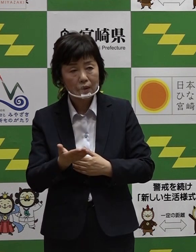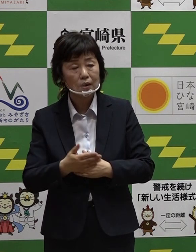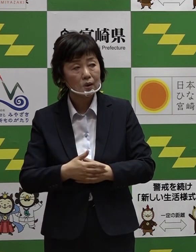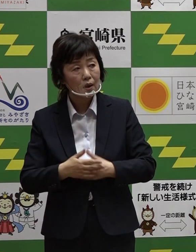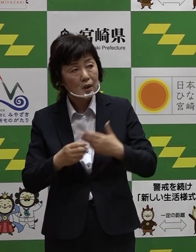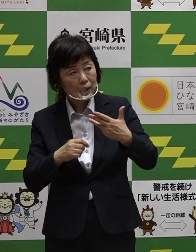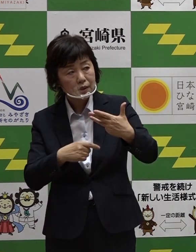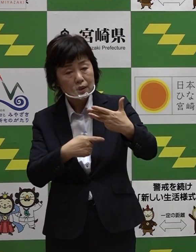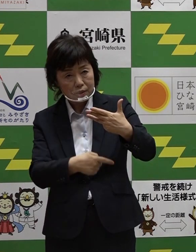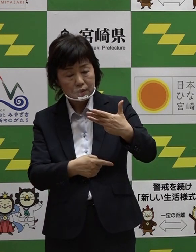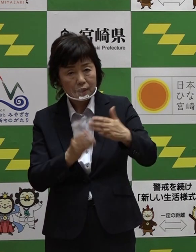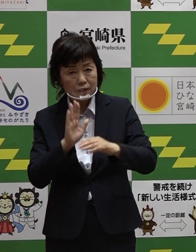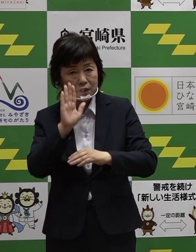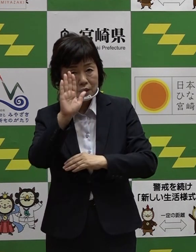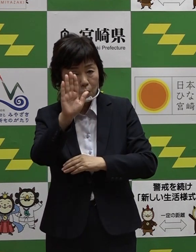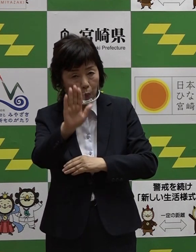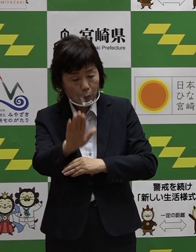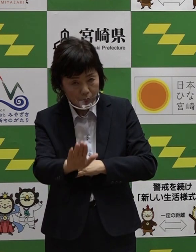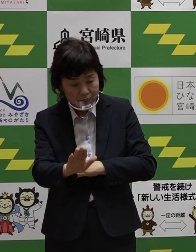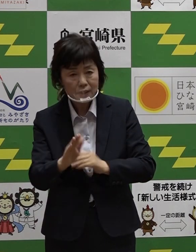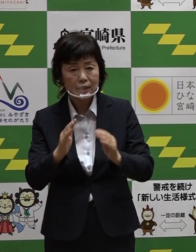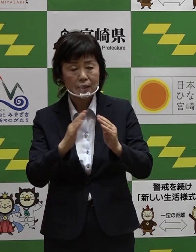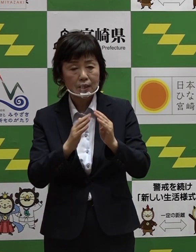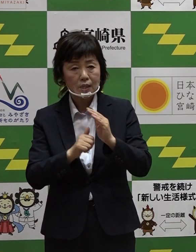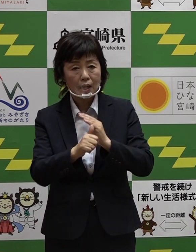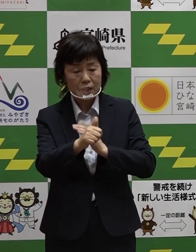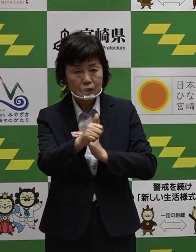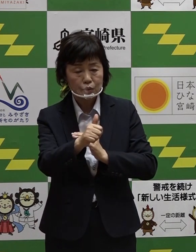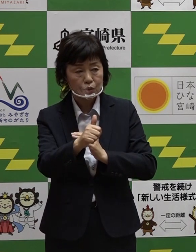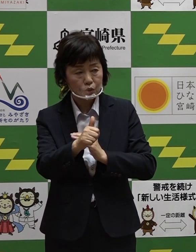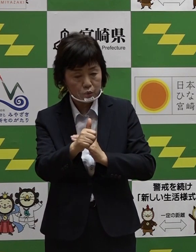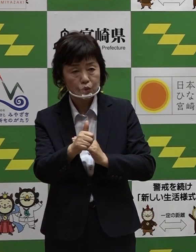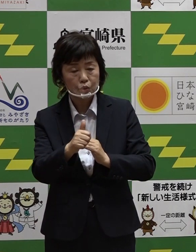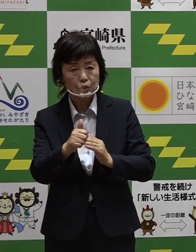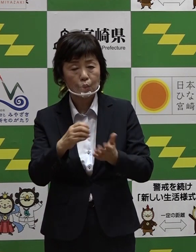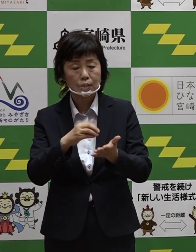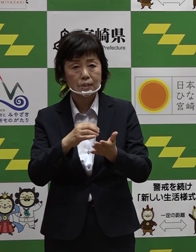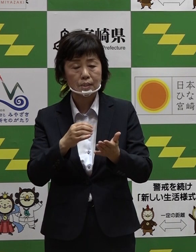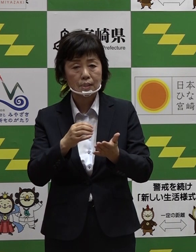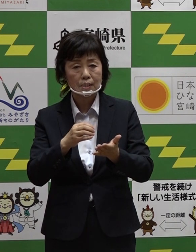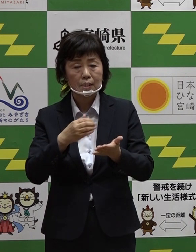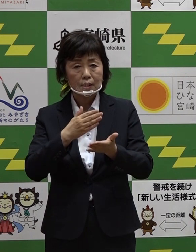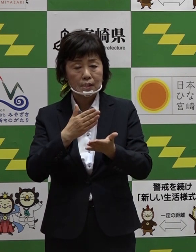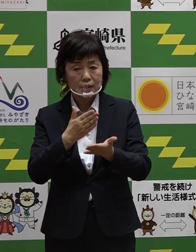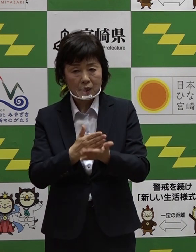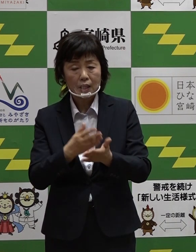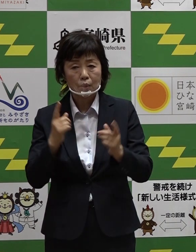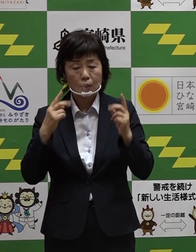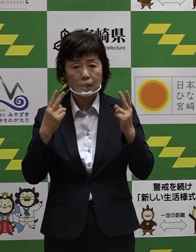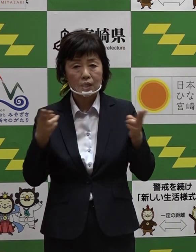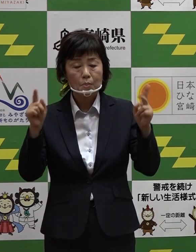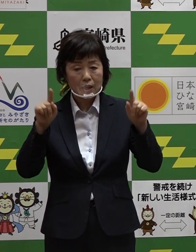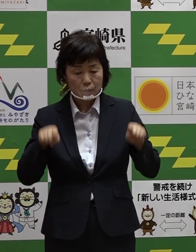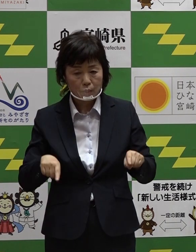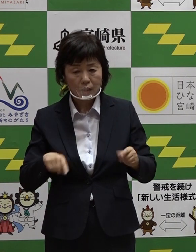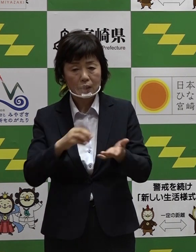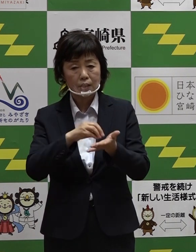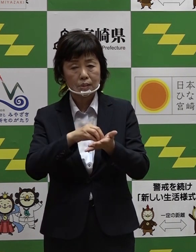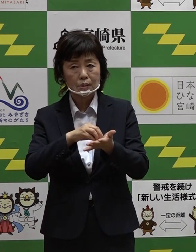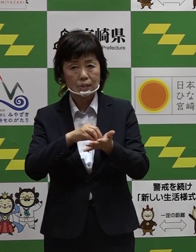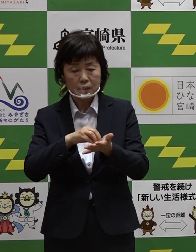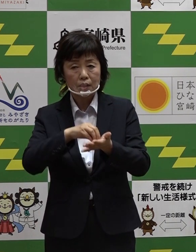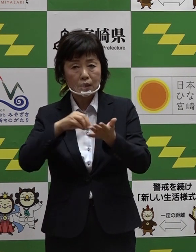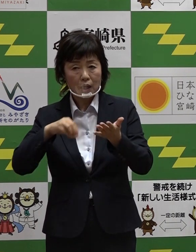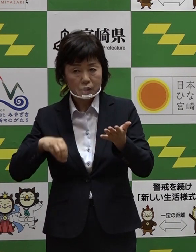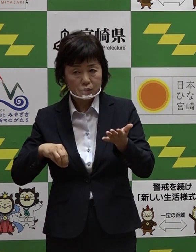の1日以降に外出の制限とかイベントの制限とかなくなる、